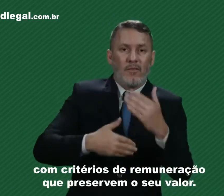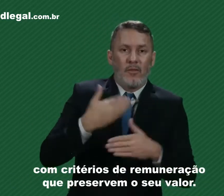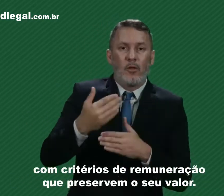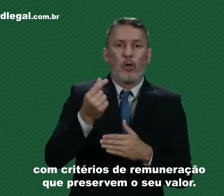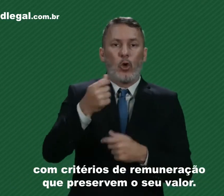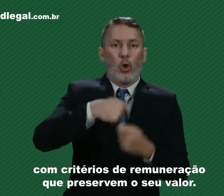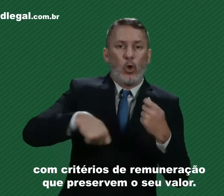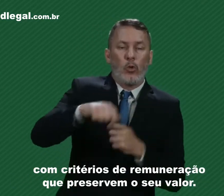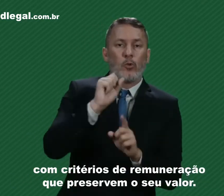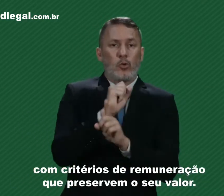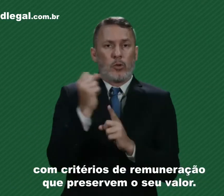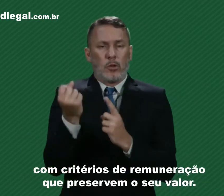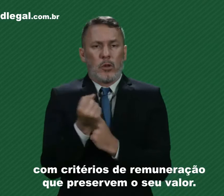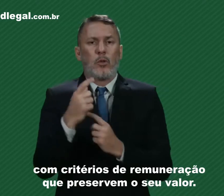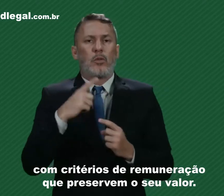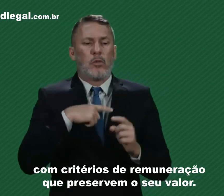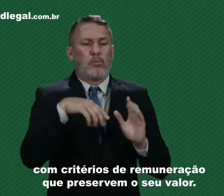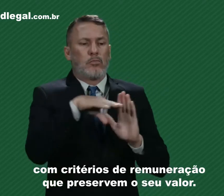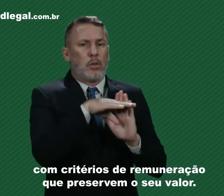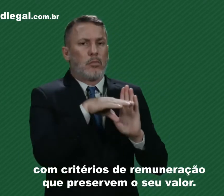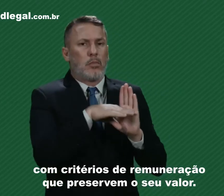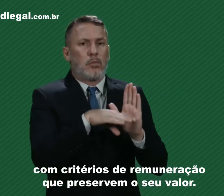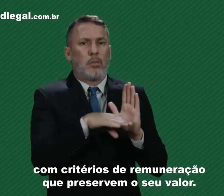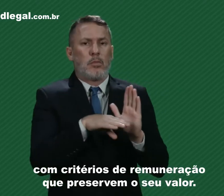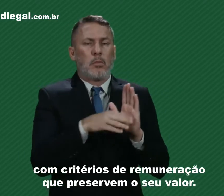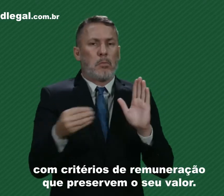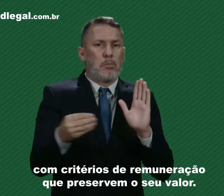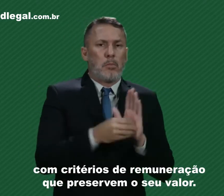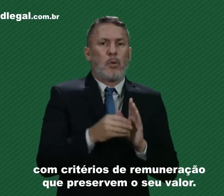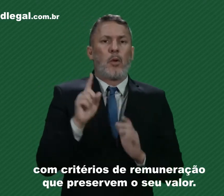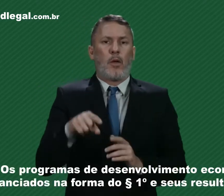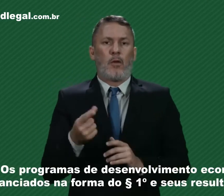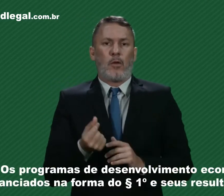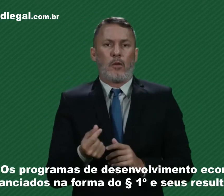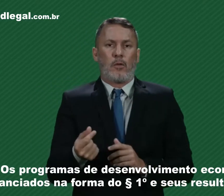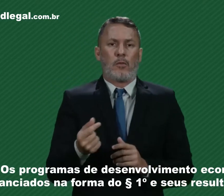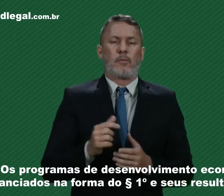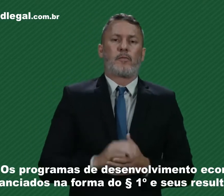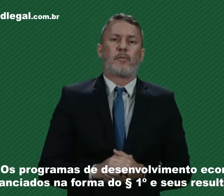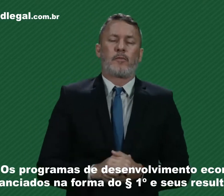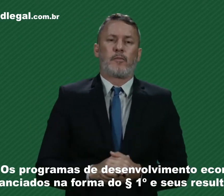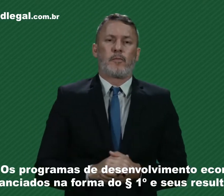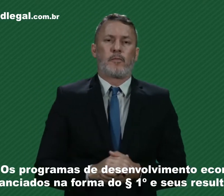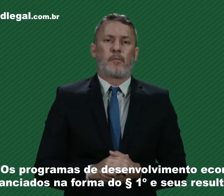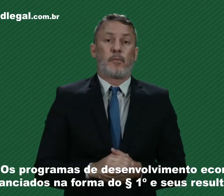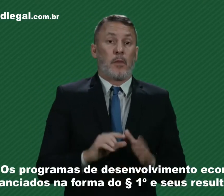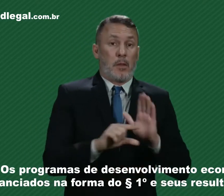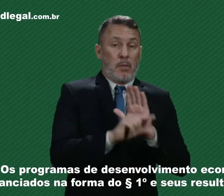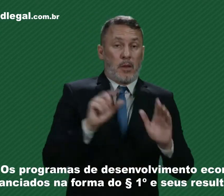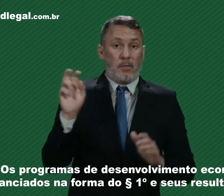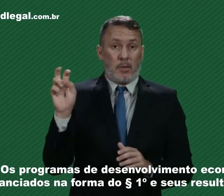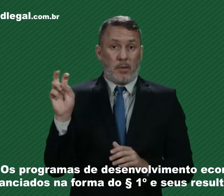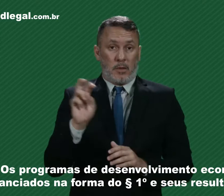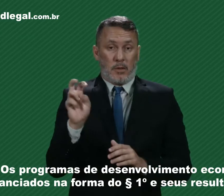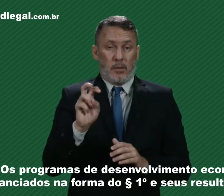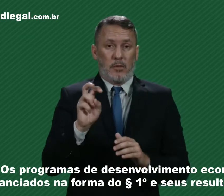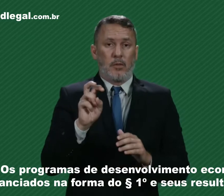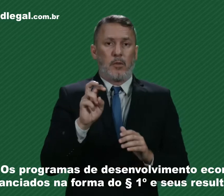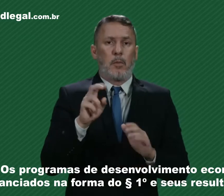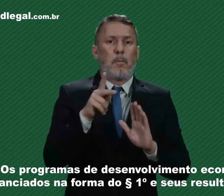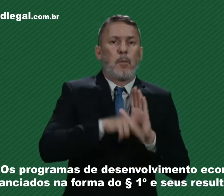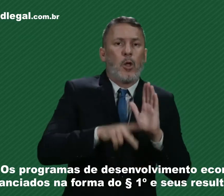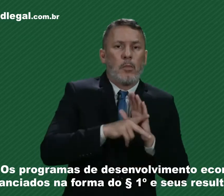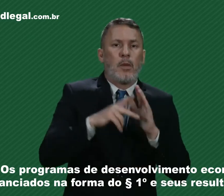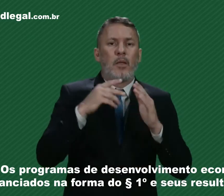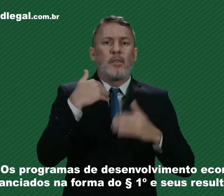Social, com critérios de remuneração que preservem o seu valor. Parágrafo 5º. Os programas de desenvolvimento